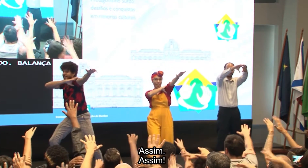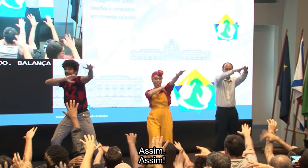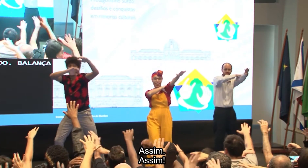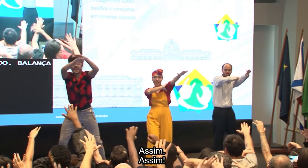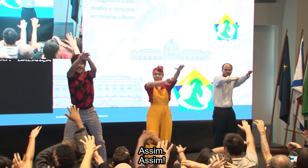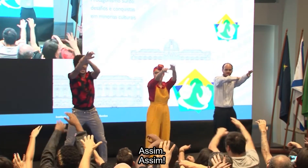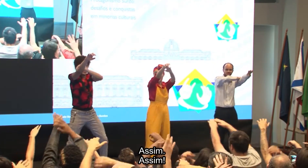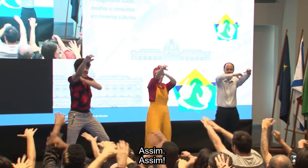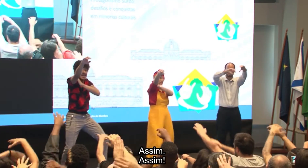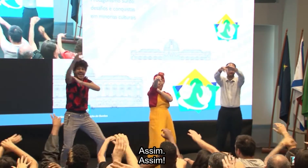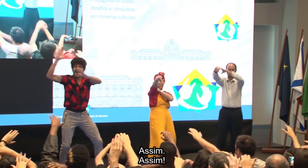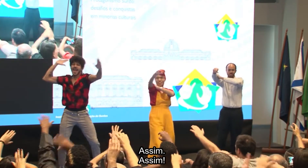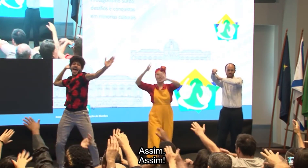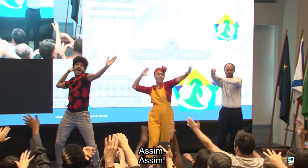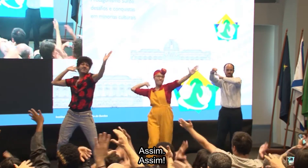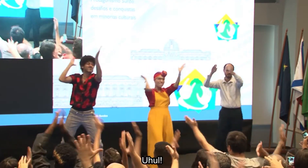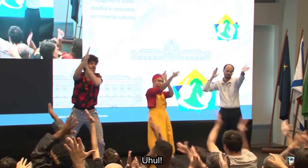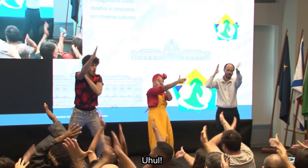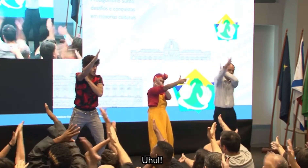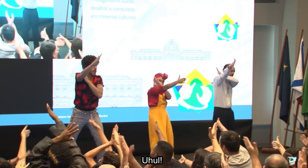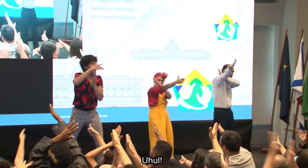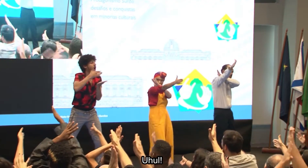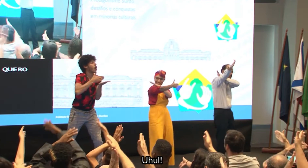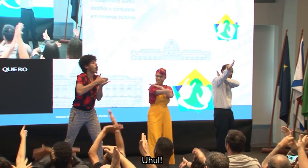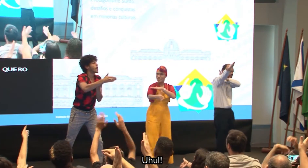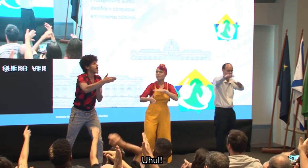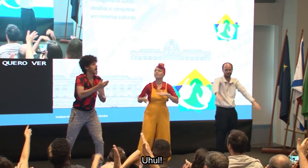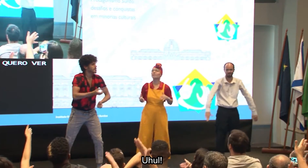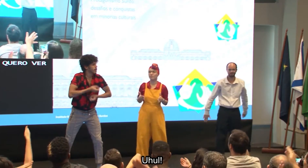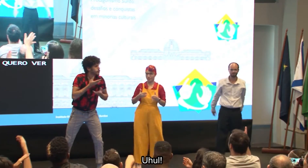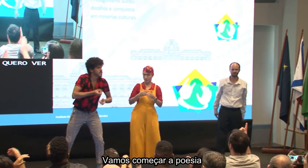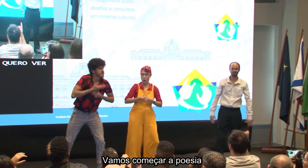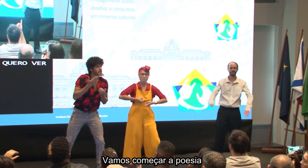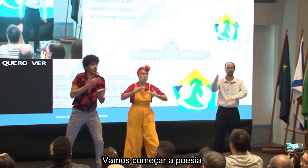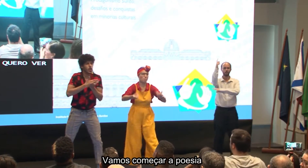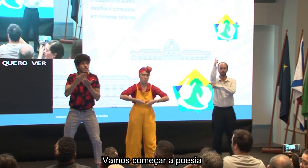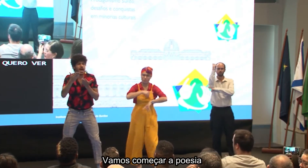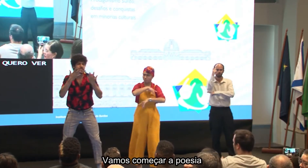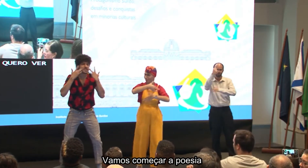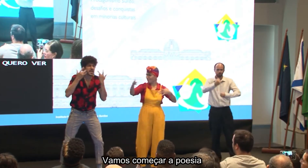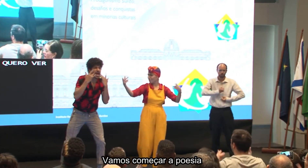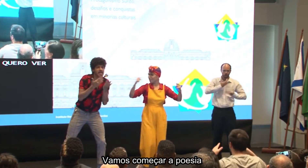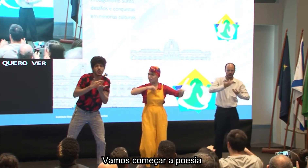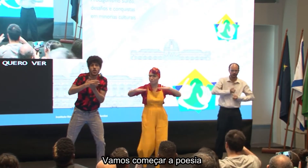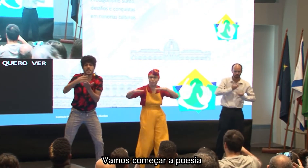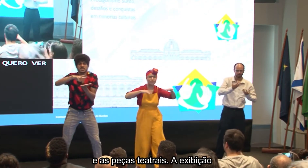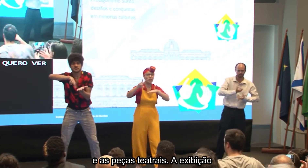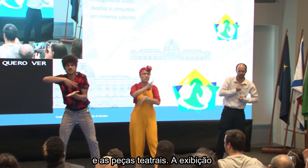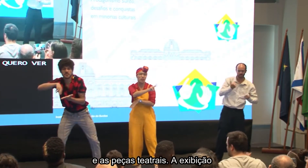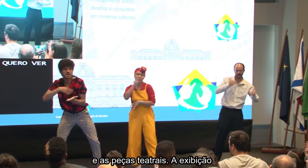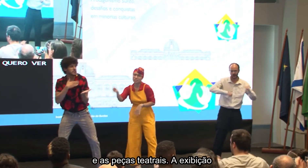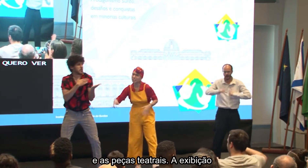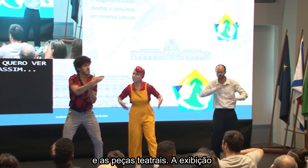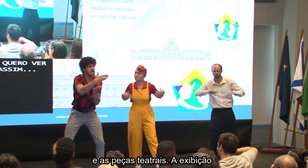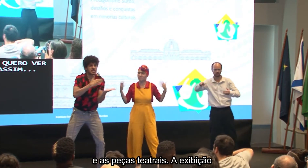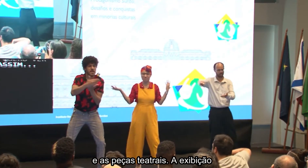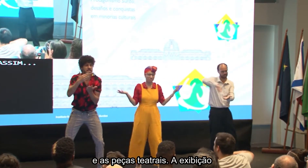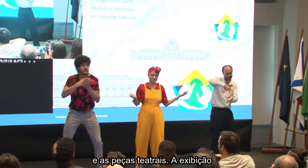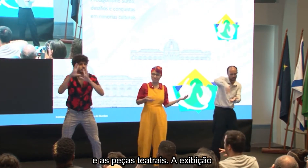Assim? Assim? Assim. Uou! Vamos começar então a poesia e as peças teatrais, a